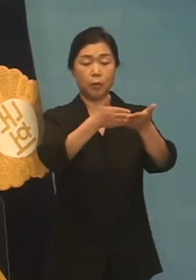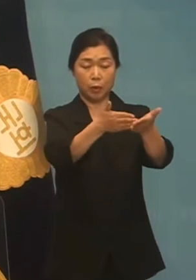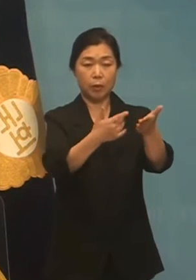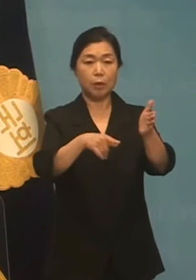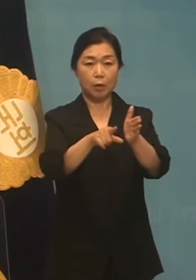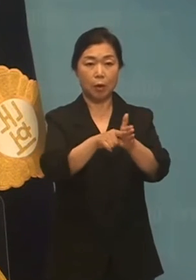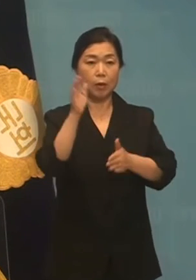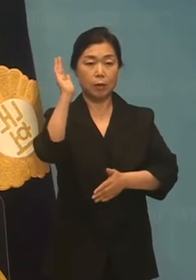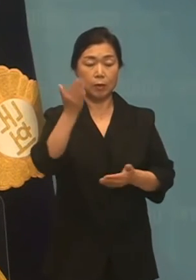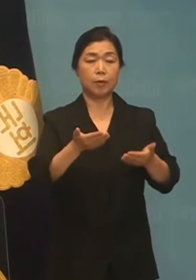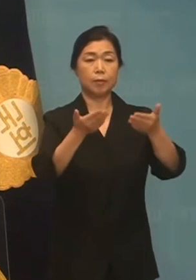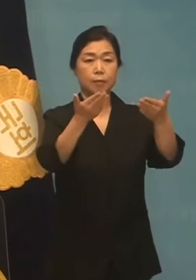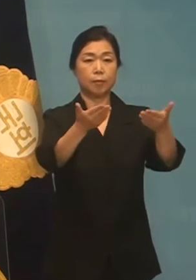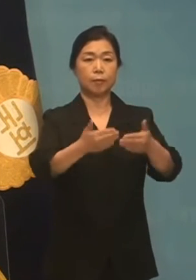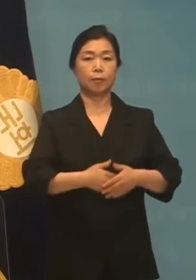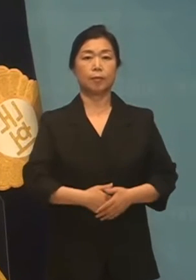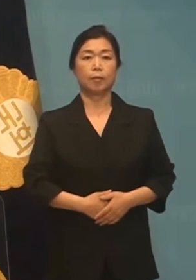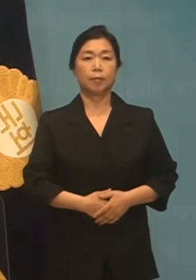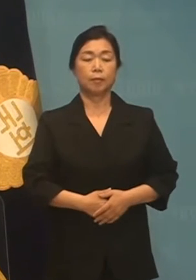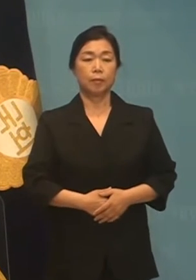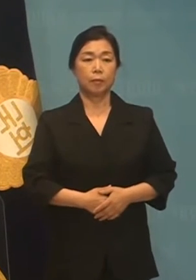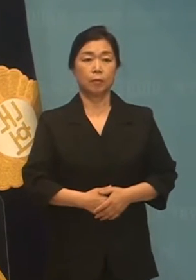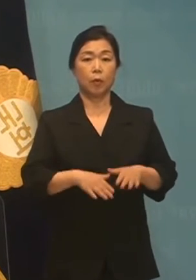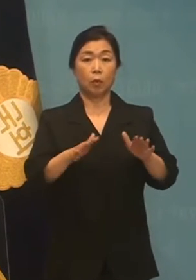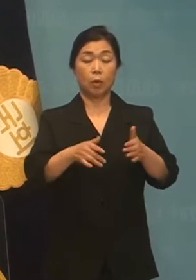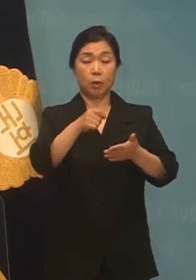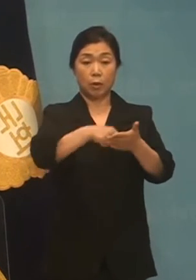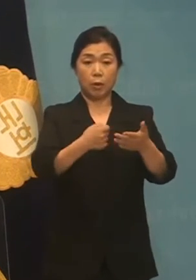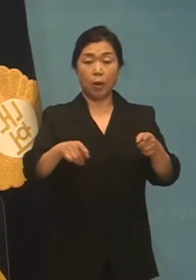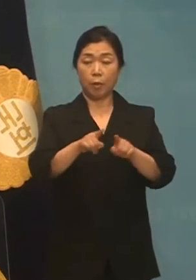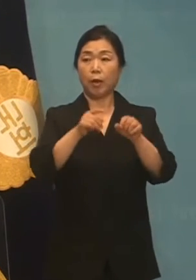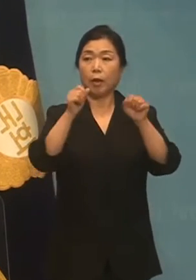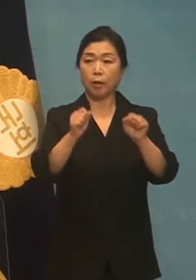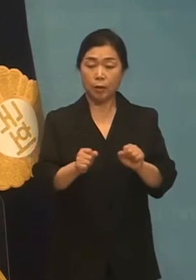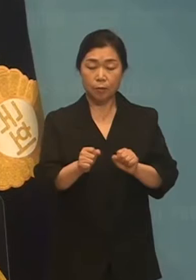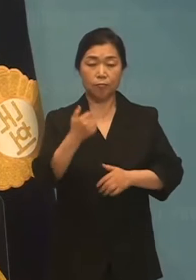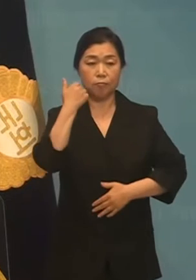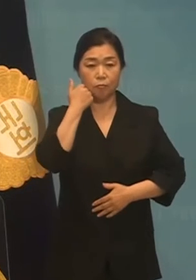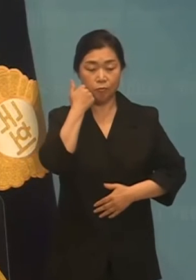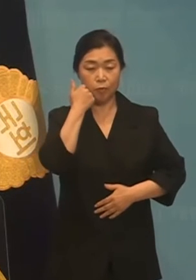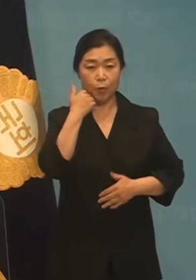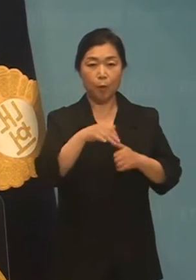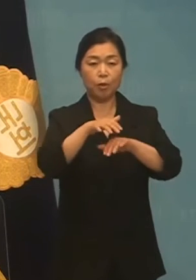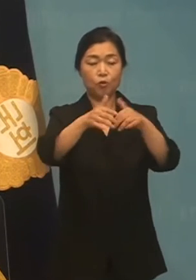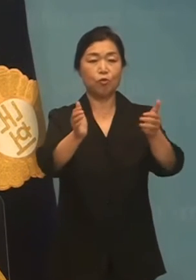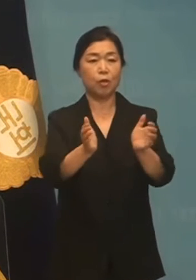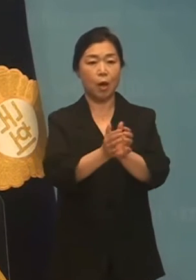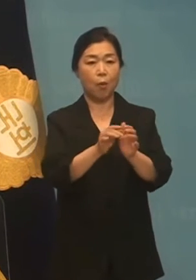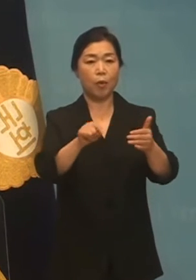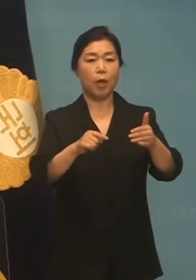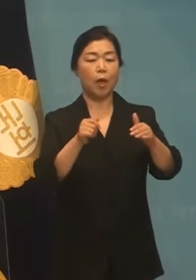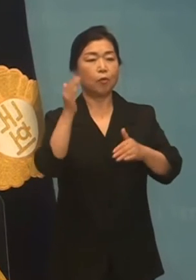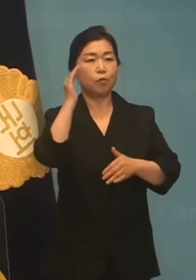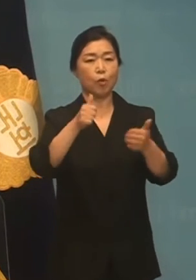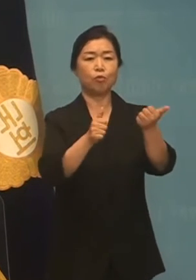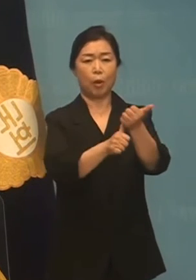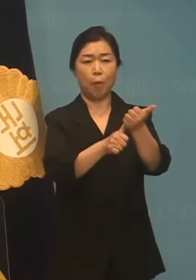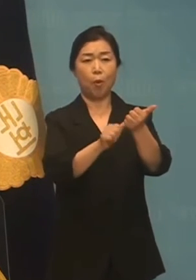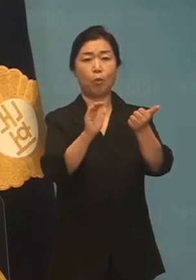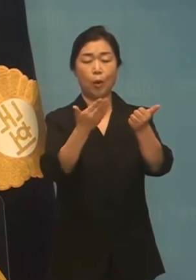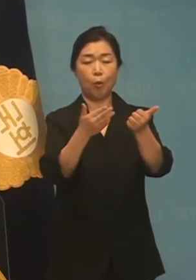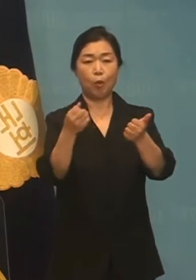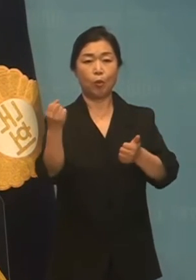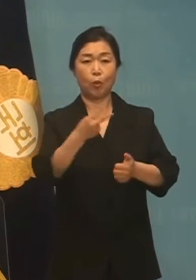위한 기자회견을 시작하도록 하겠습니다. 오늘 기자회견에 함께해 주신 분은 민주당 원내 수석